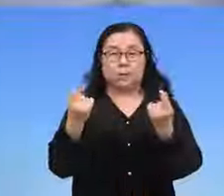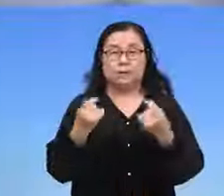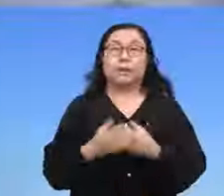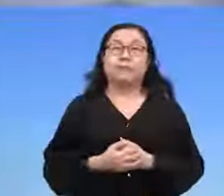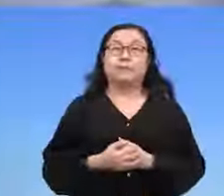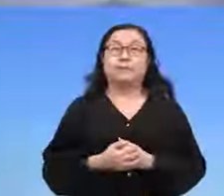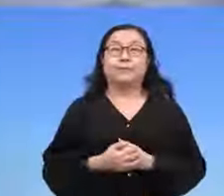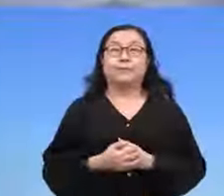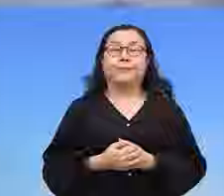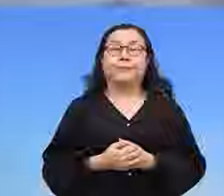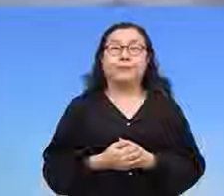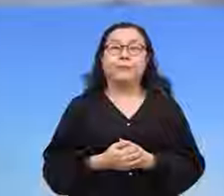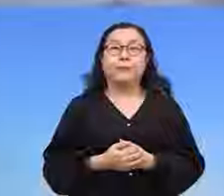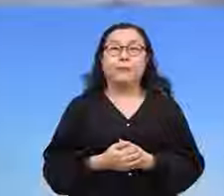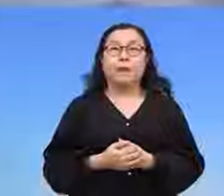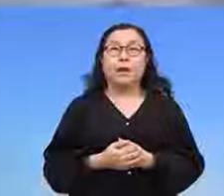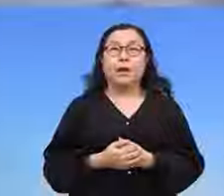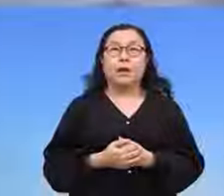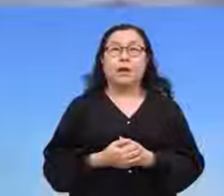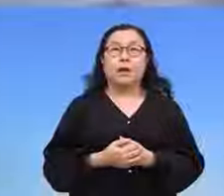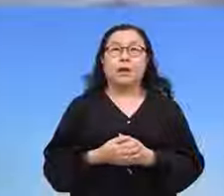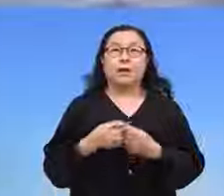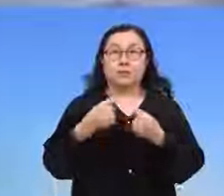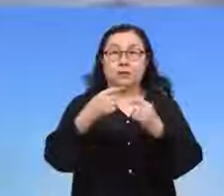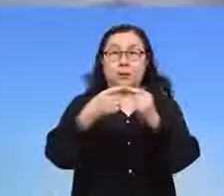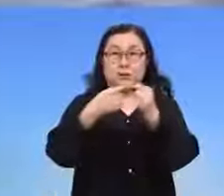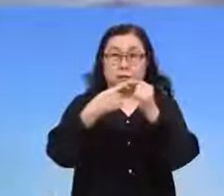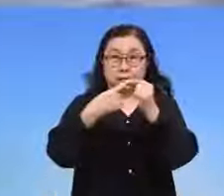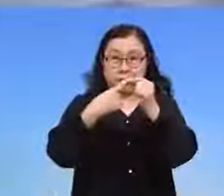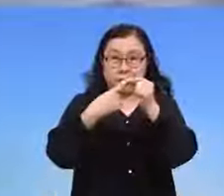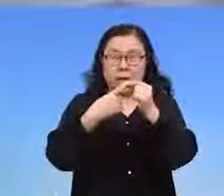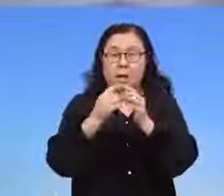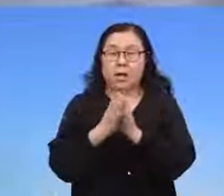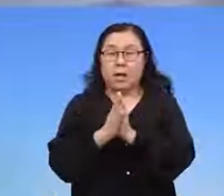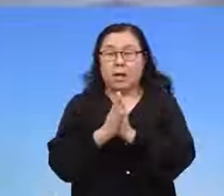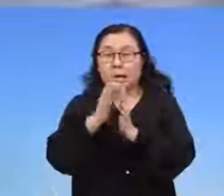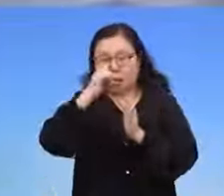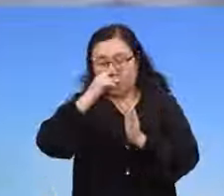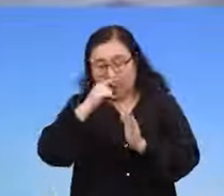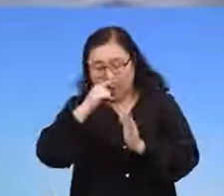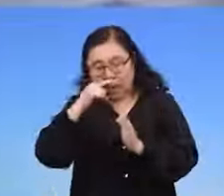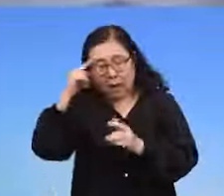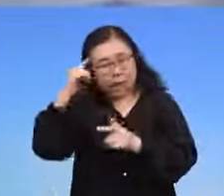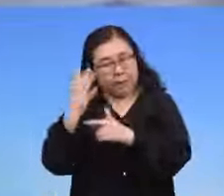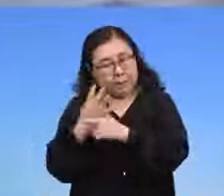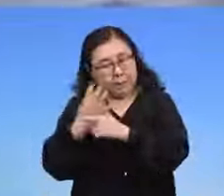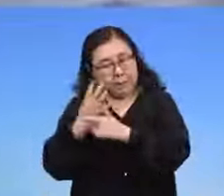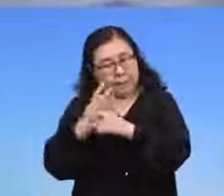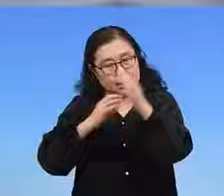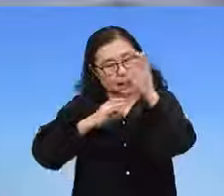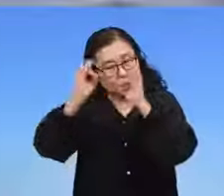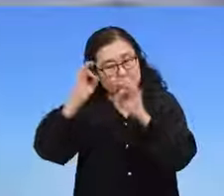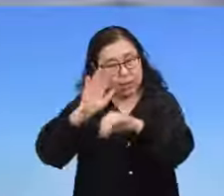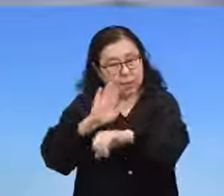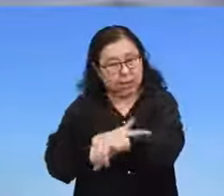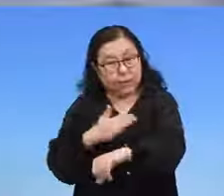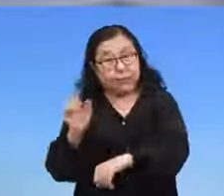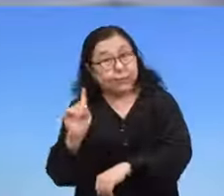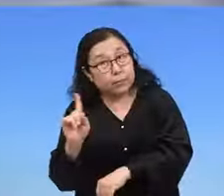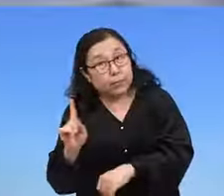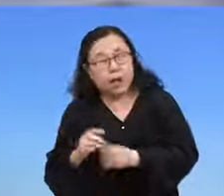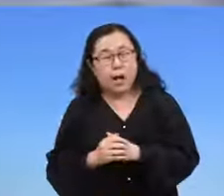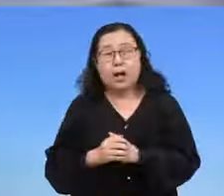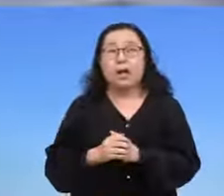것입니다. 자, 먼저 동방에서 온 박사들의 실수와 잘못을 한번 살펴보기 원하는데요,